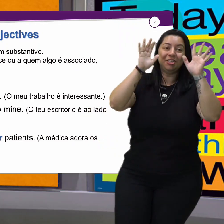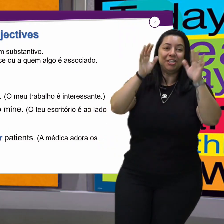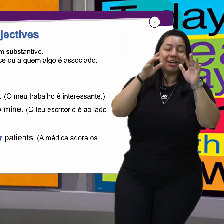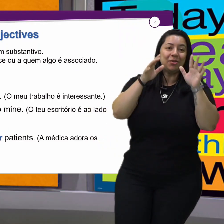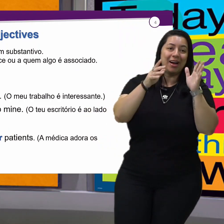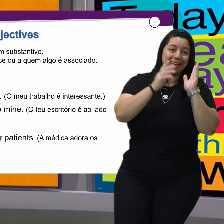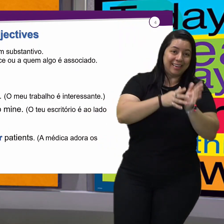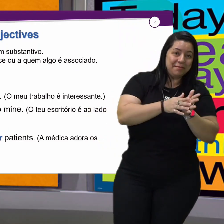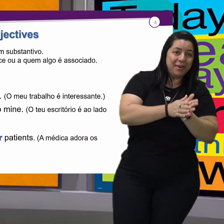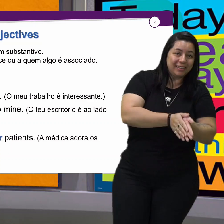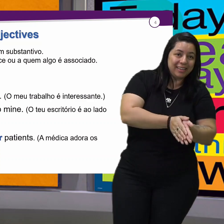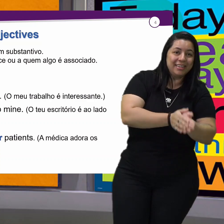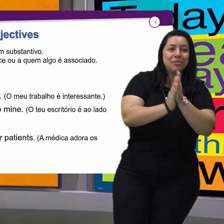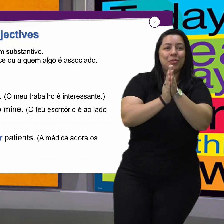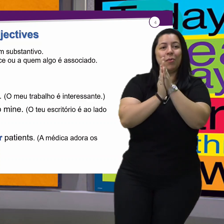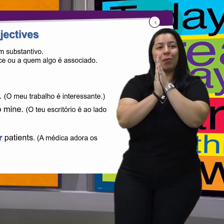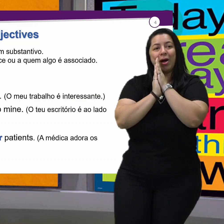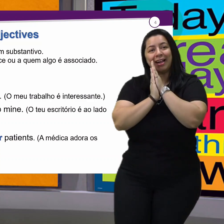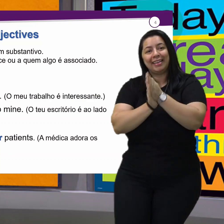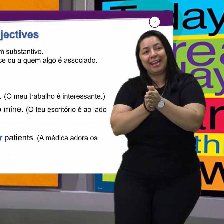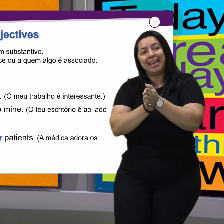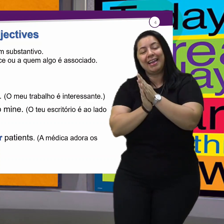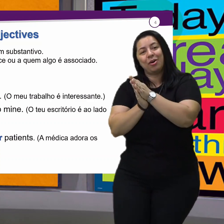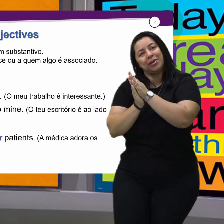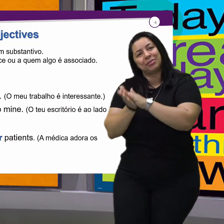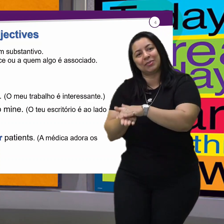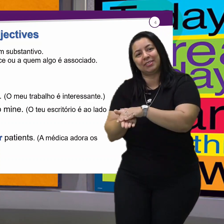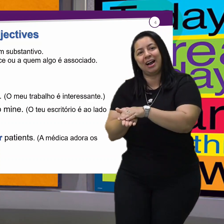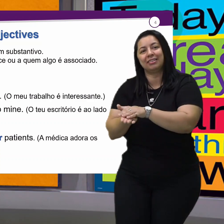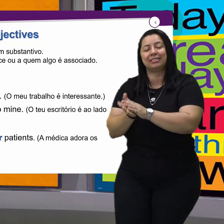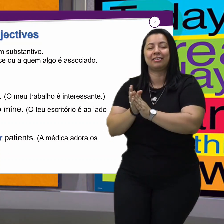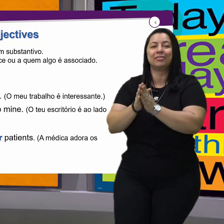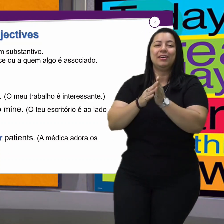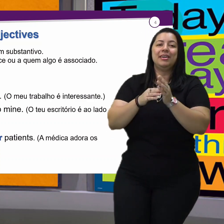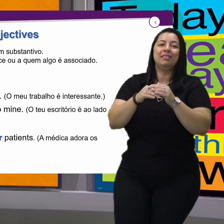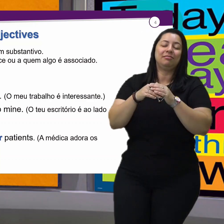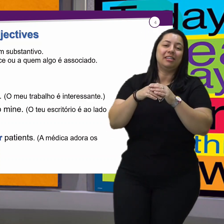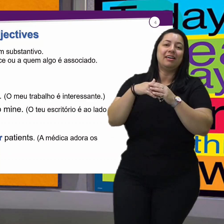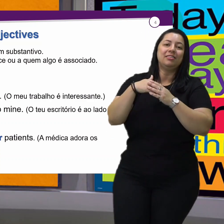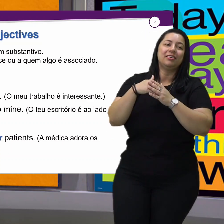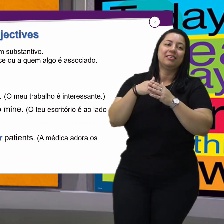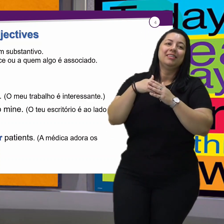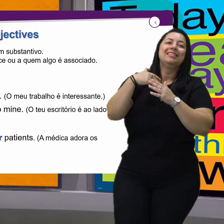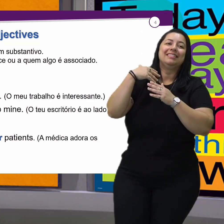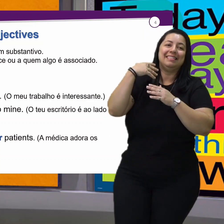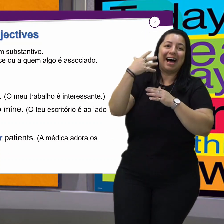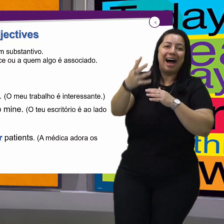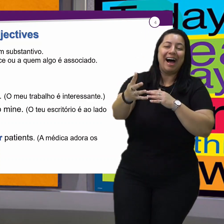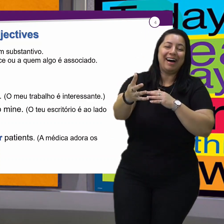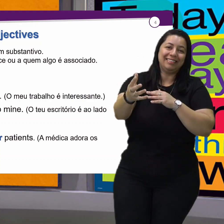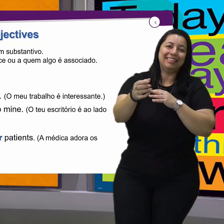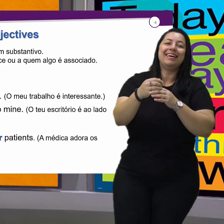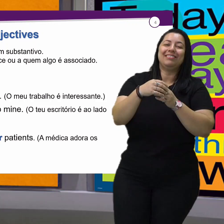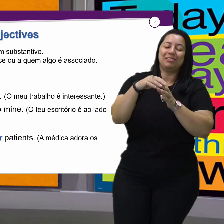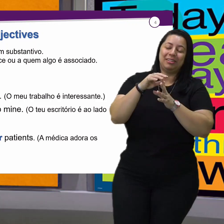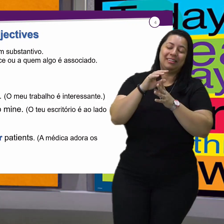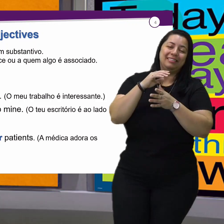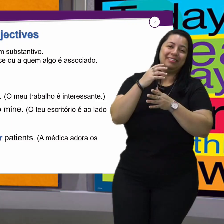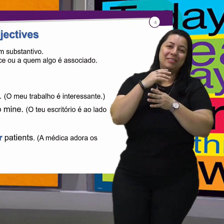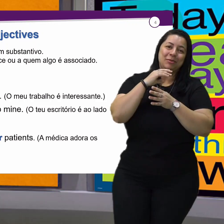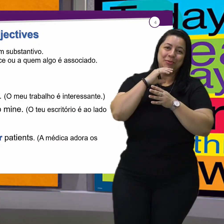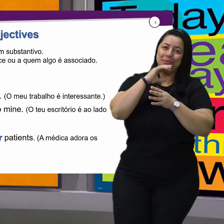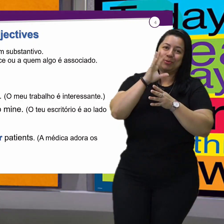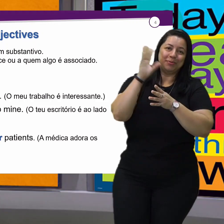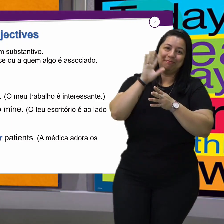Peraí, indicam a quem pertence ou a quem algo é associado. Então, ele vai falar Vamos de ler aqui, a gente fica... vai